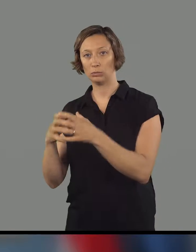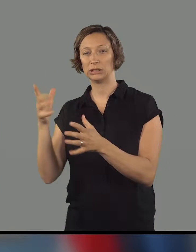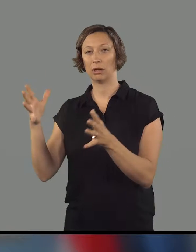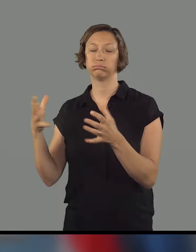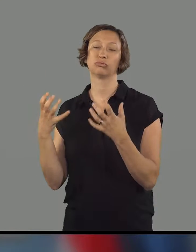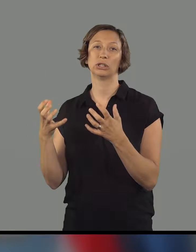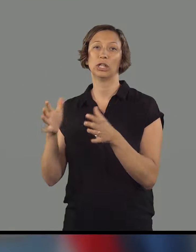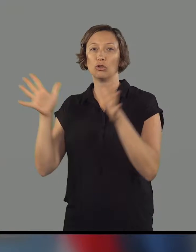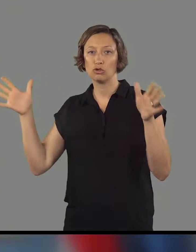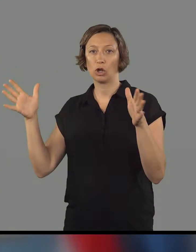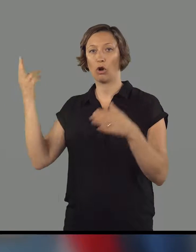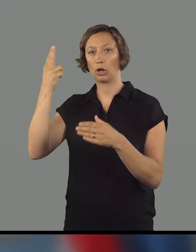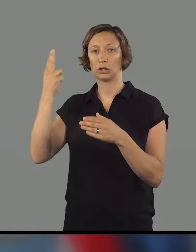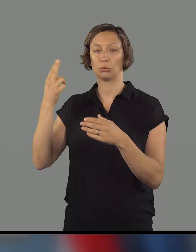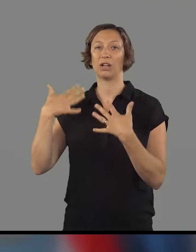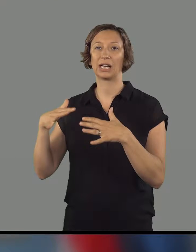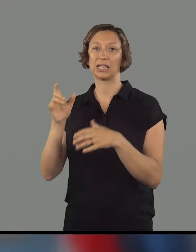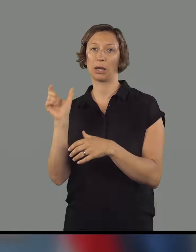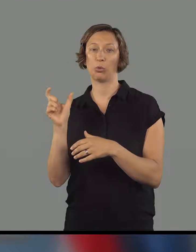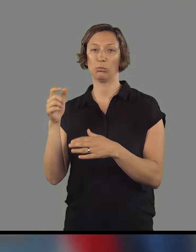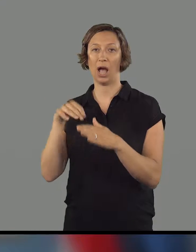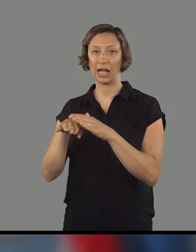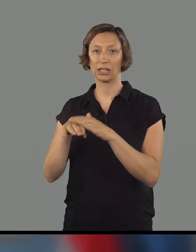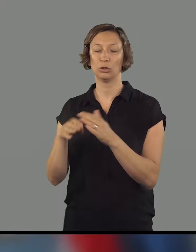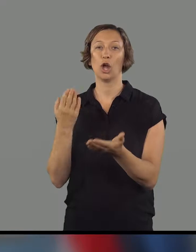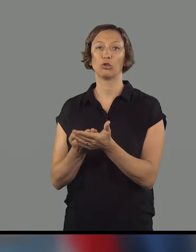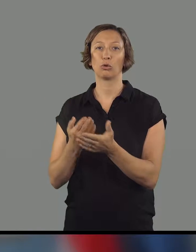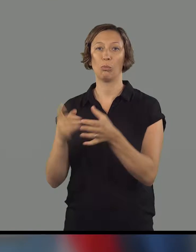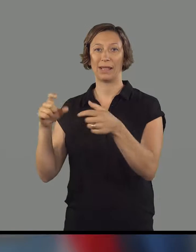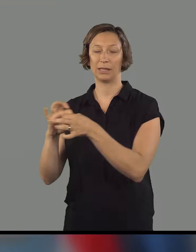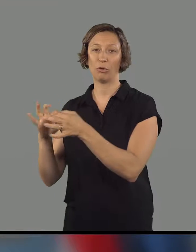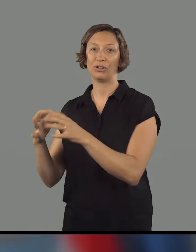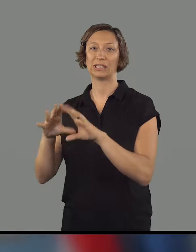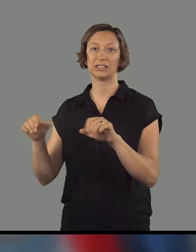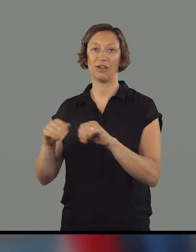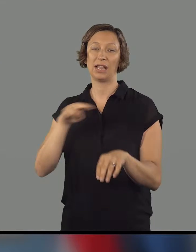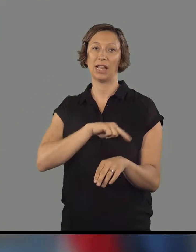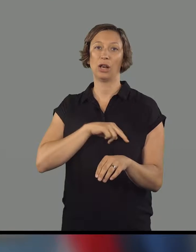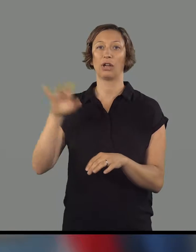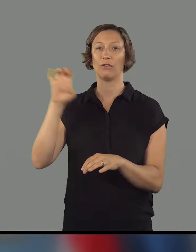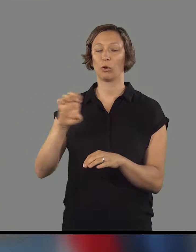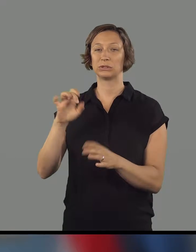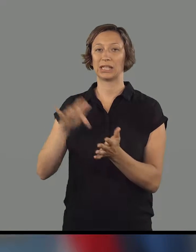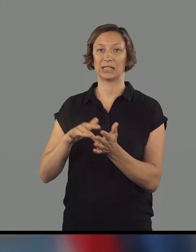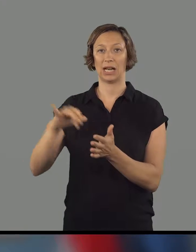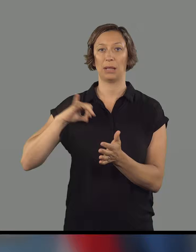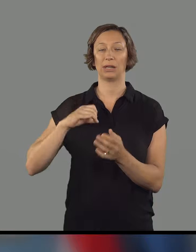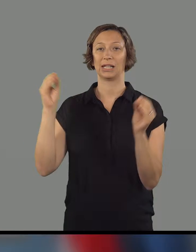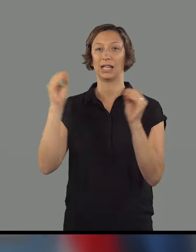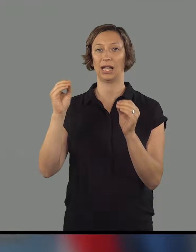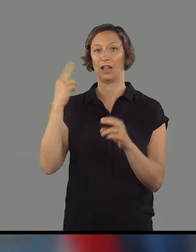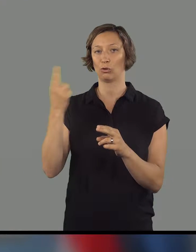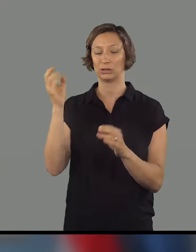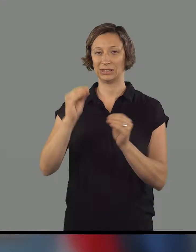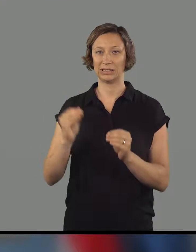se zavzema za zelo široko razlago pojma, po kateri dokumenti povezani z izvajanjem nalog Evropske centralne banke in evrosistema